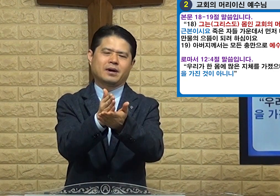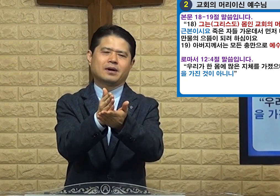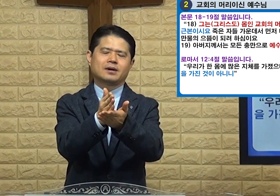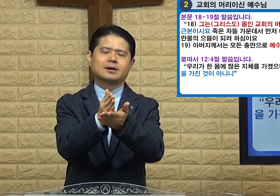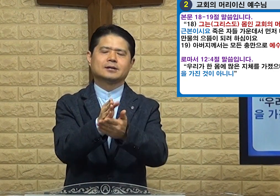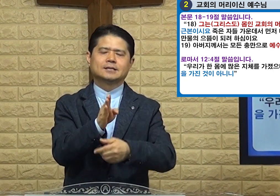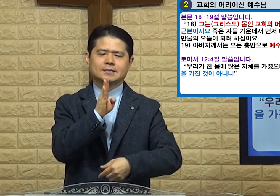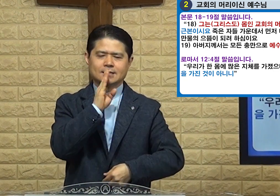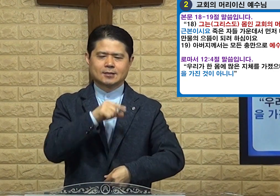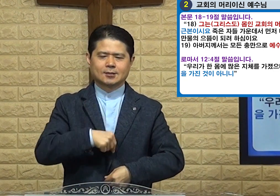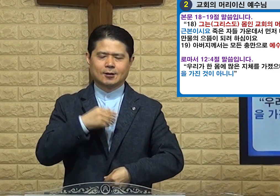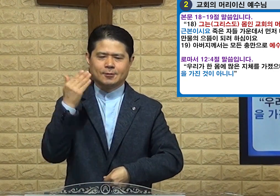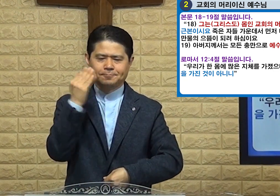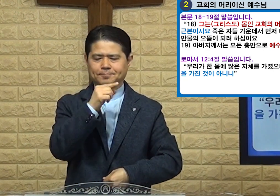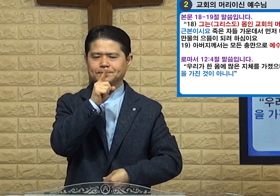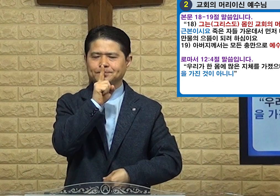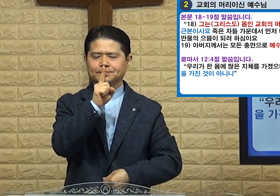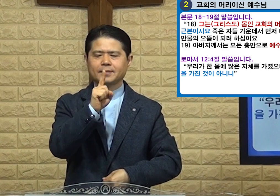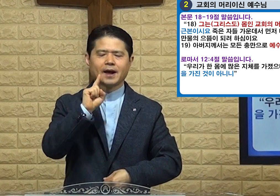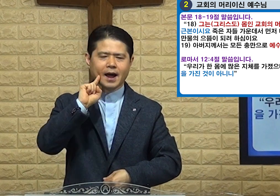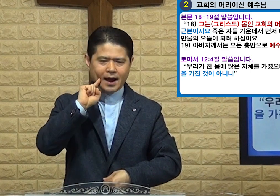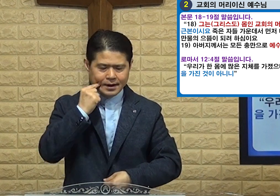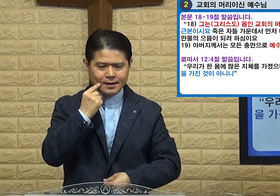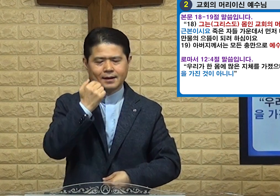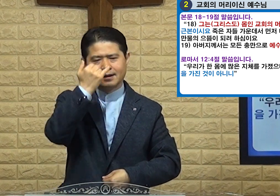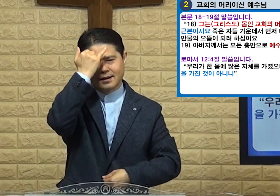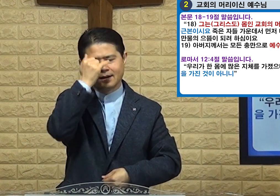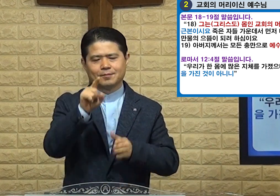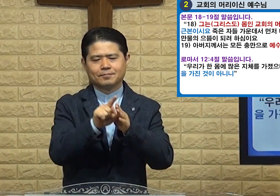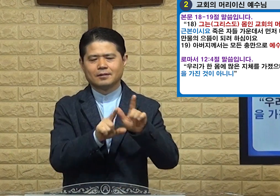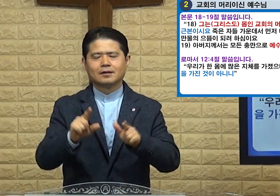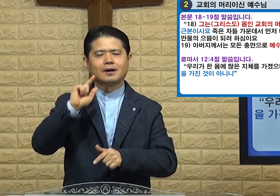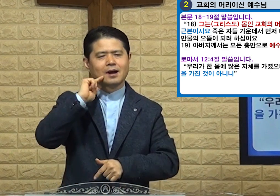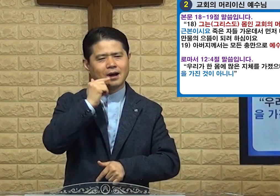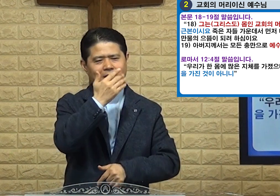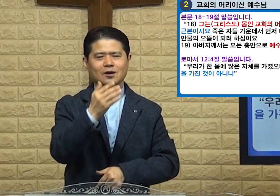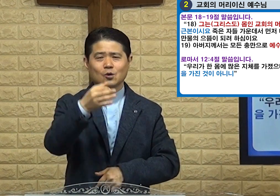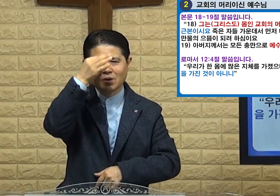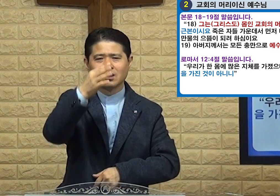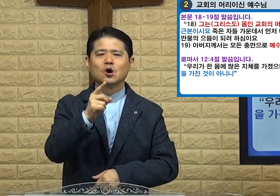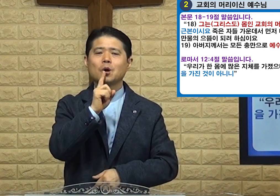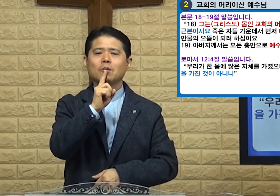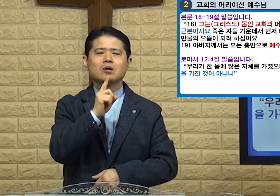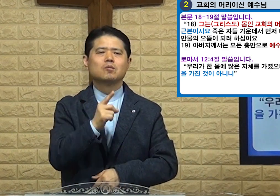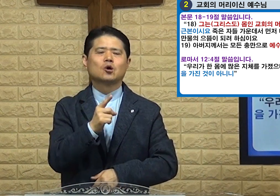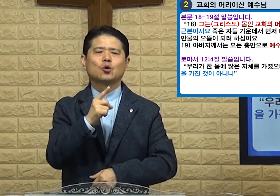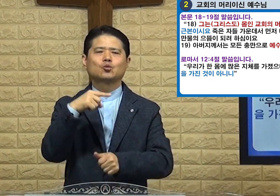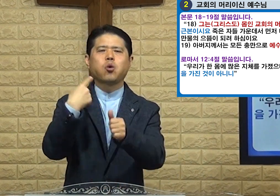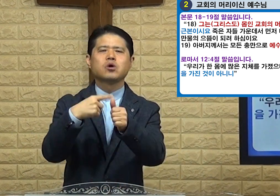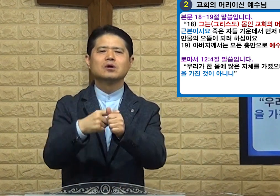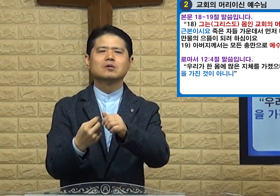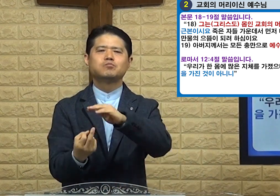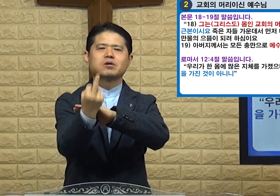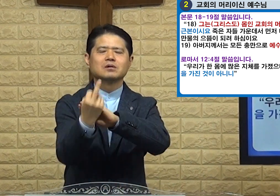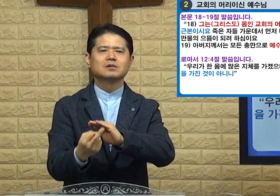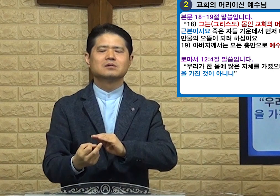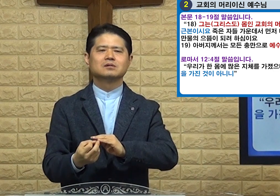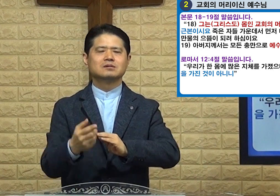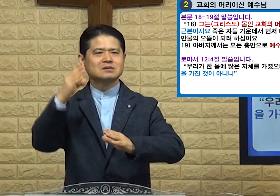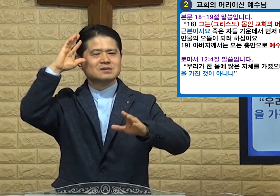그래서 한 입으로 두 말을 하는 것이 아니라 정말 깨끗하고 순전한 말로 우리가 행하시길 바랍니다. 우리가